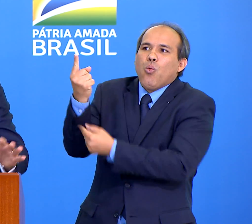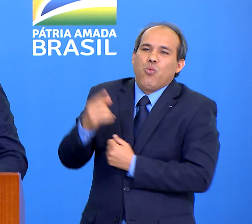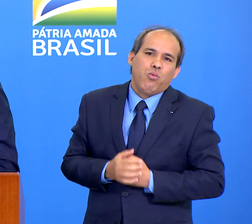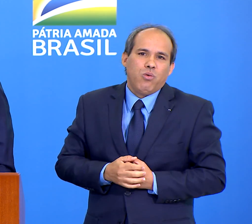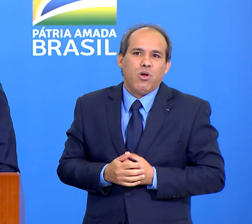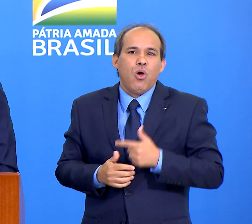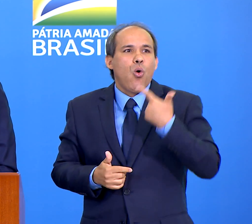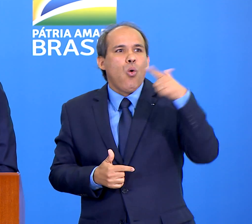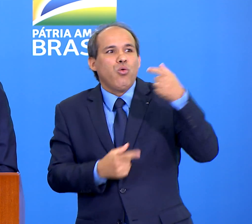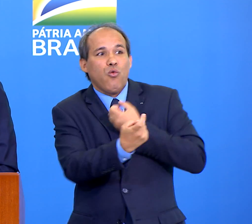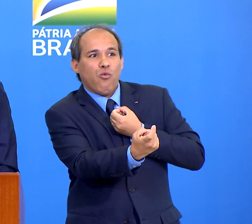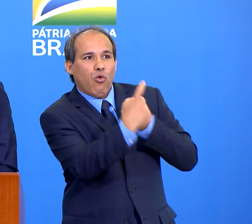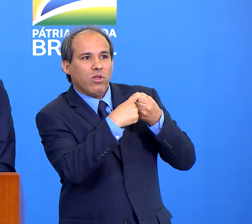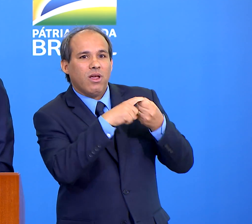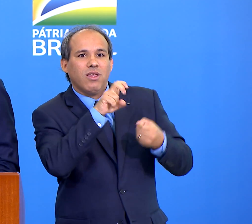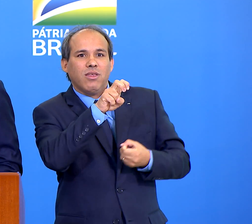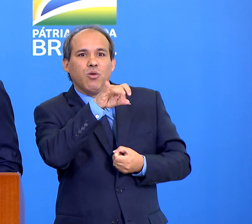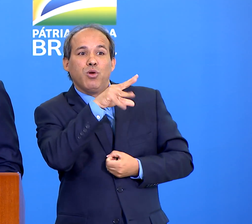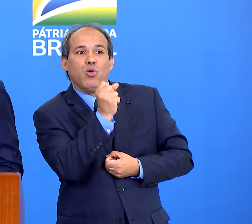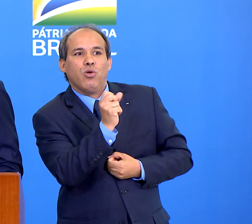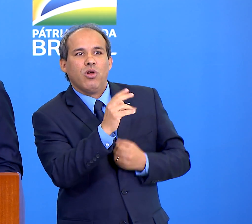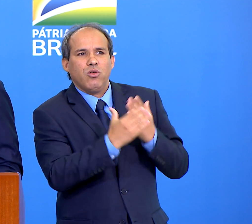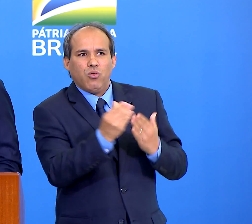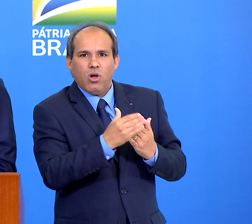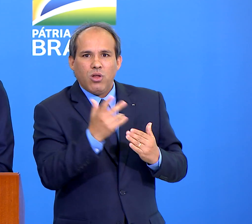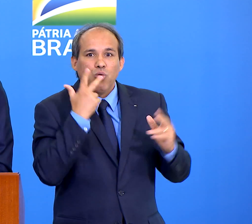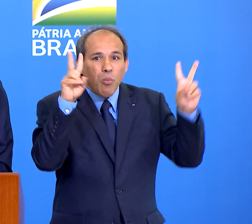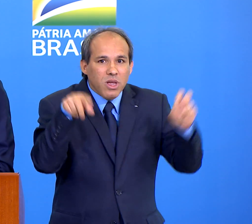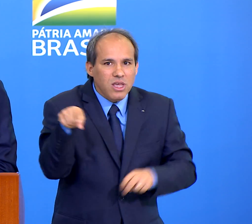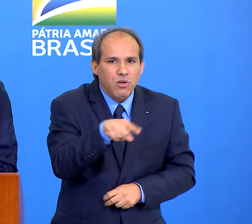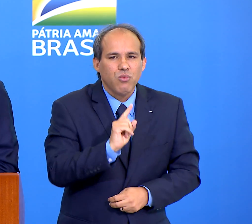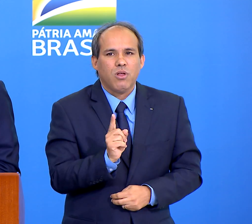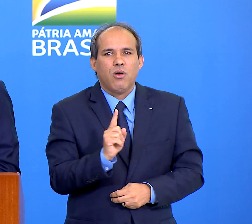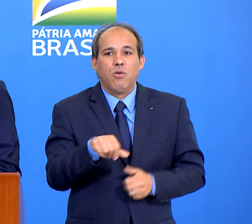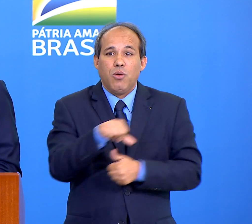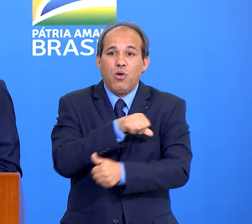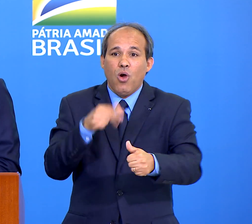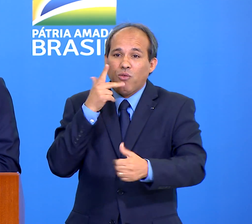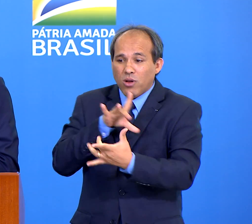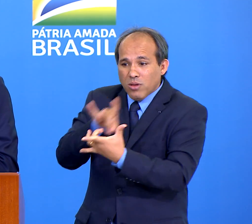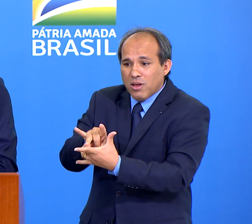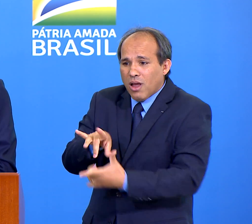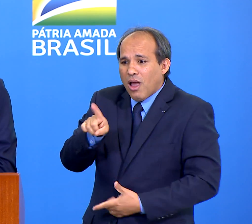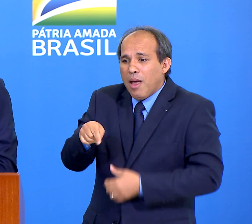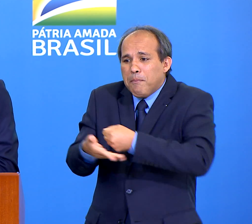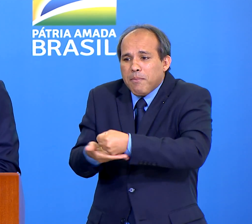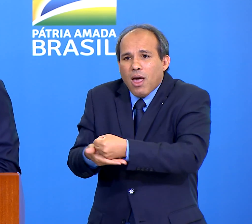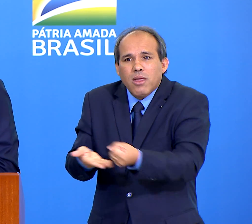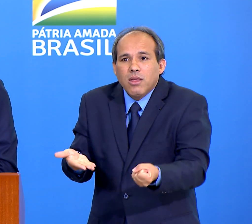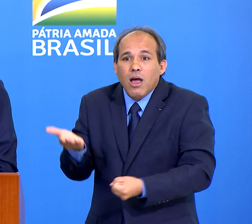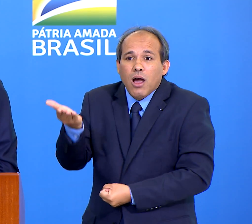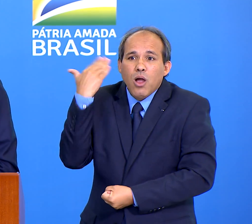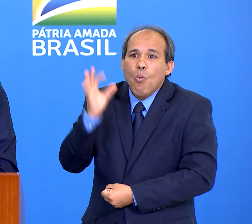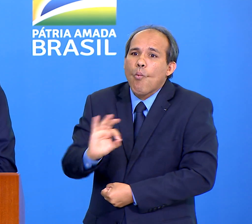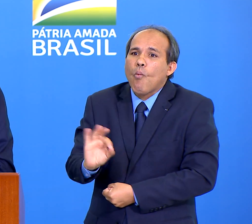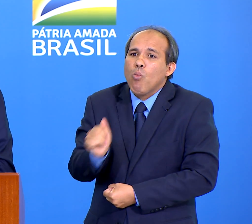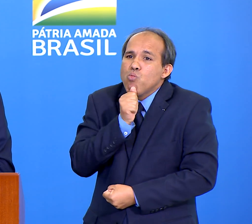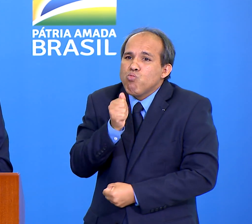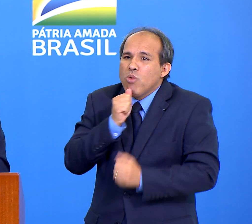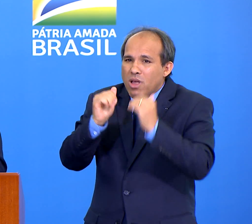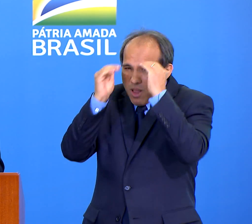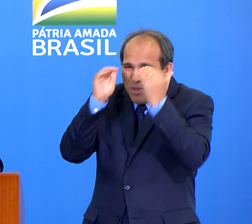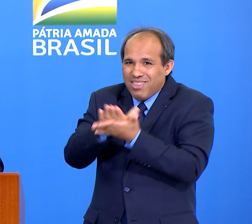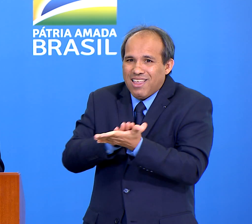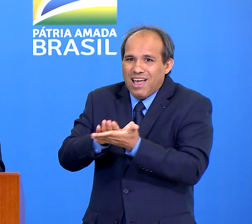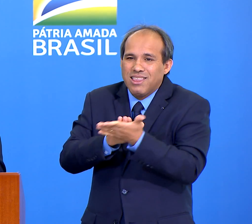do outro devolver cinco milhões de dólares Não tô falando disso eu tô falando do base e não havia respeito